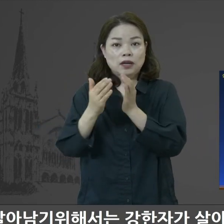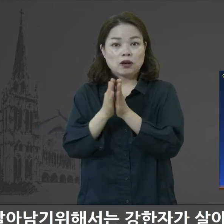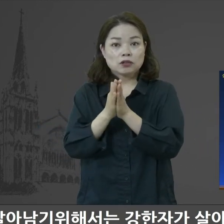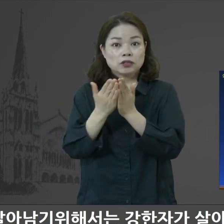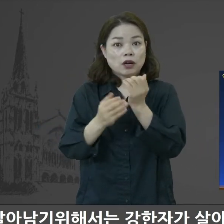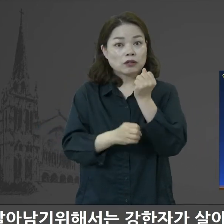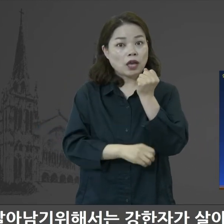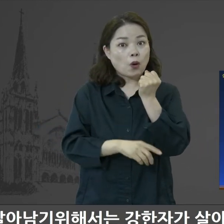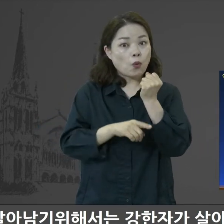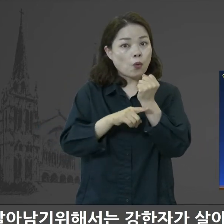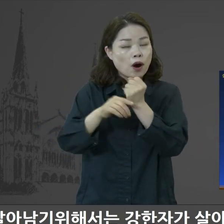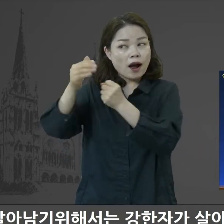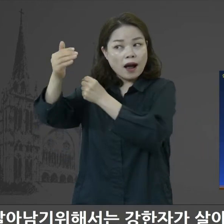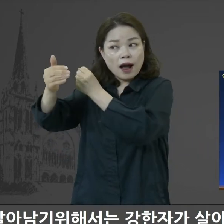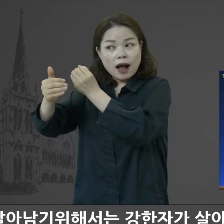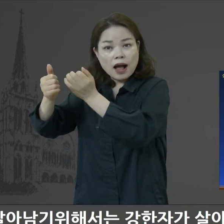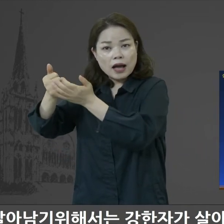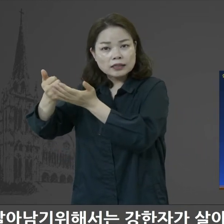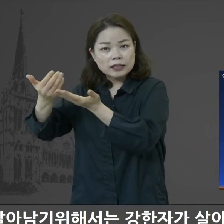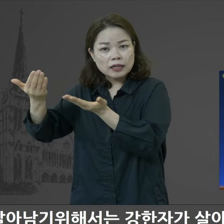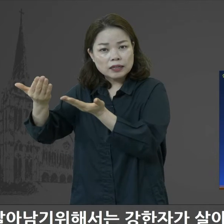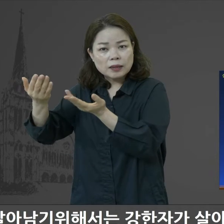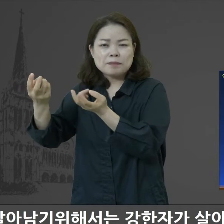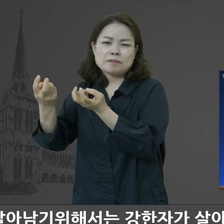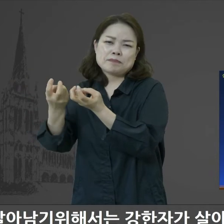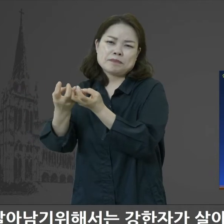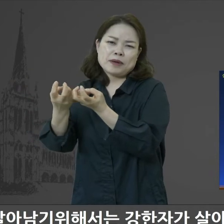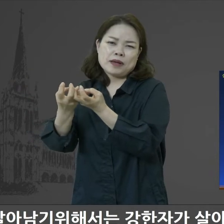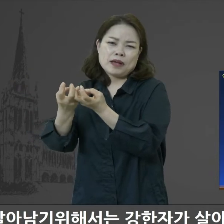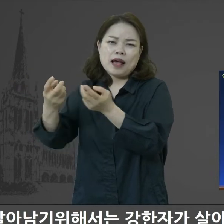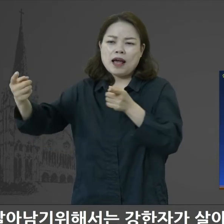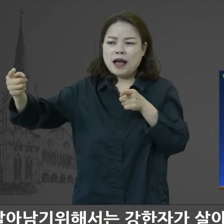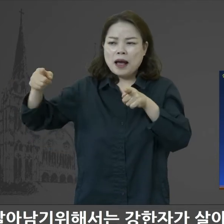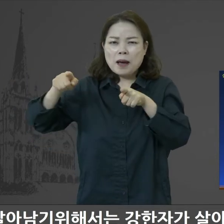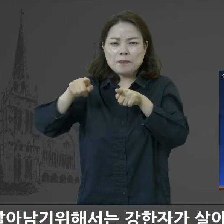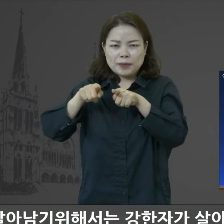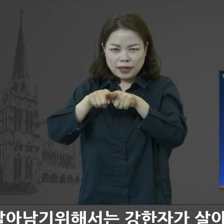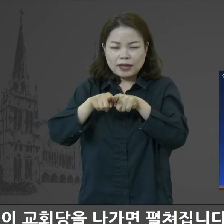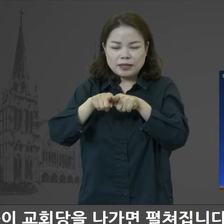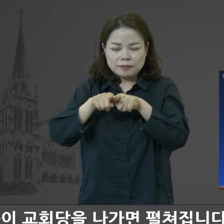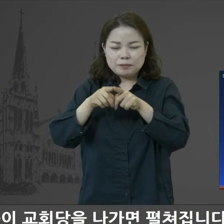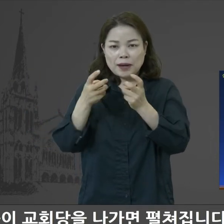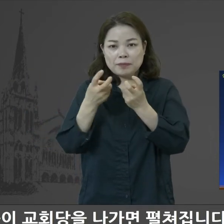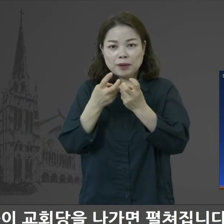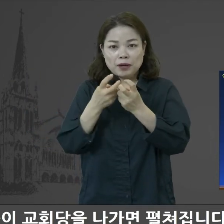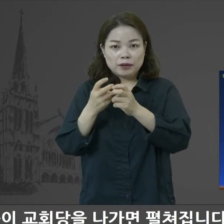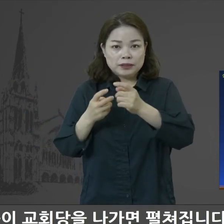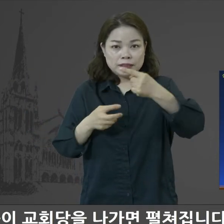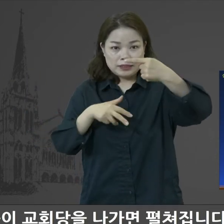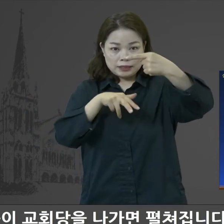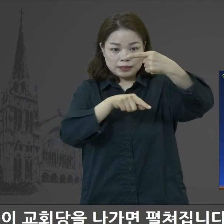원리, 하나님께서 일하시는 방법은 함께라는 방법입니다. 자, 우리